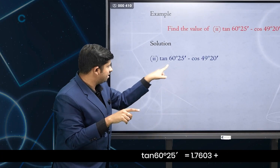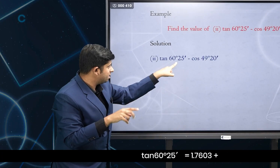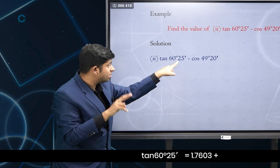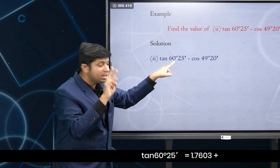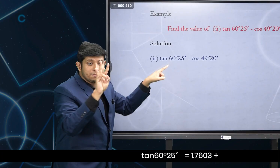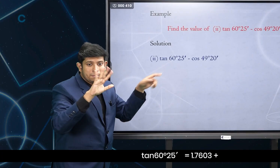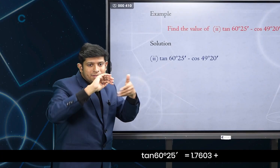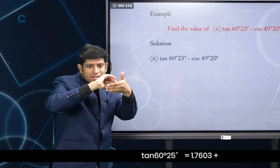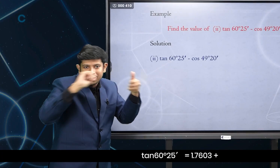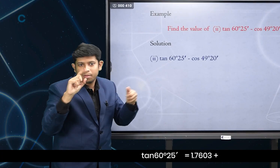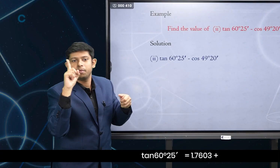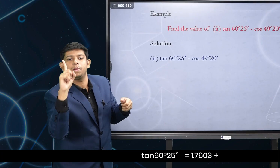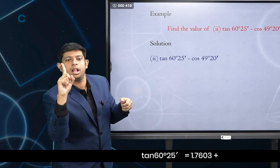tan 60 डिग्री 25 मिनट्स इज इक्वल